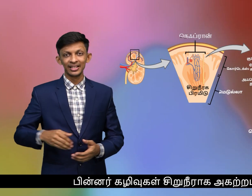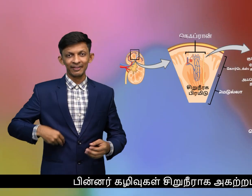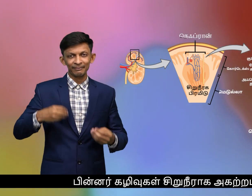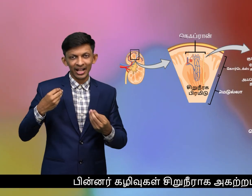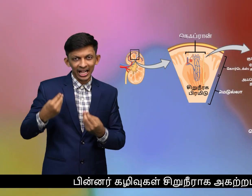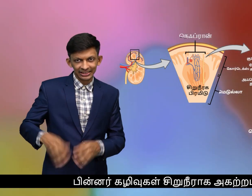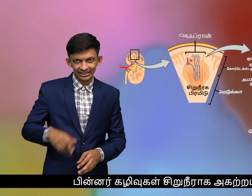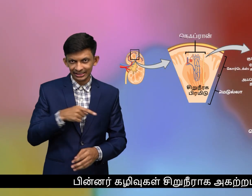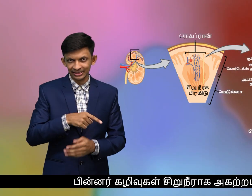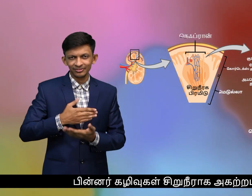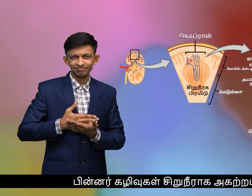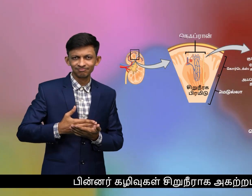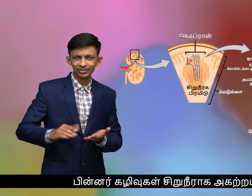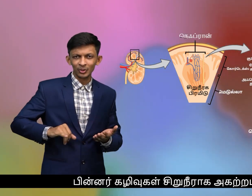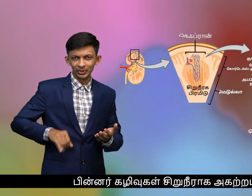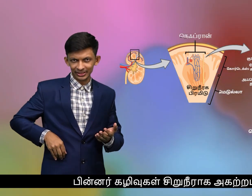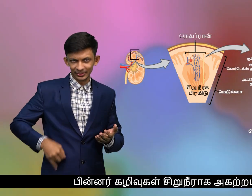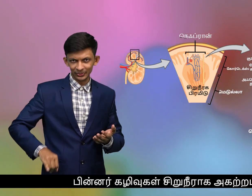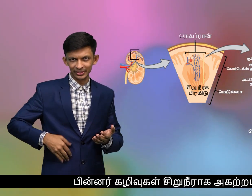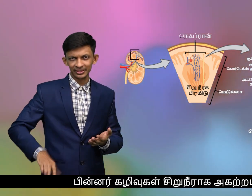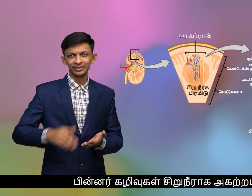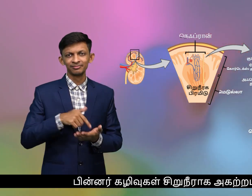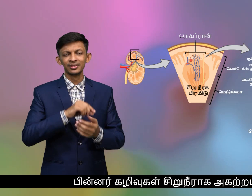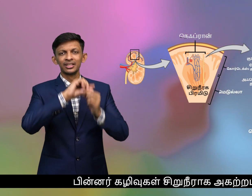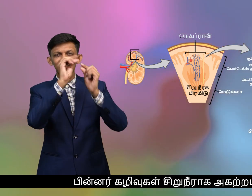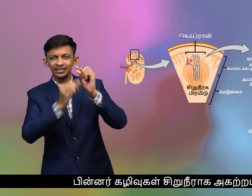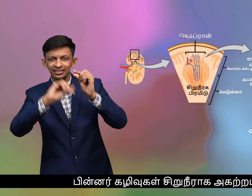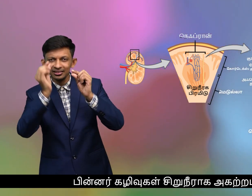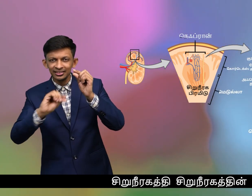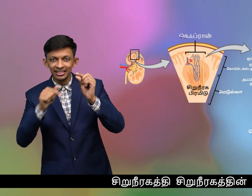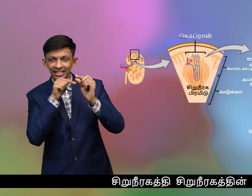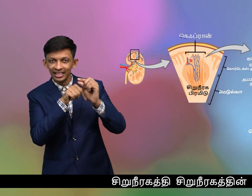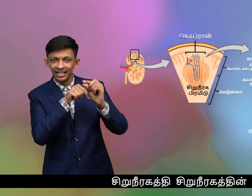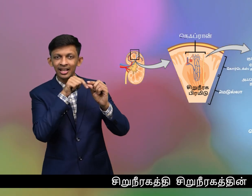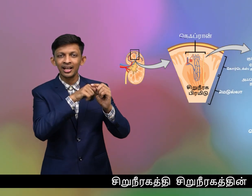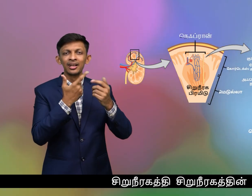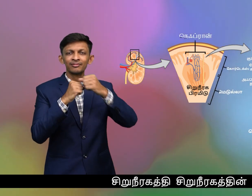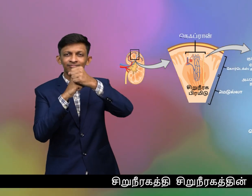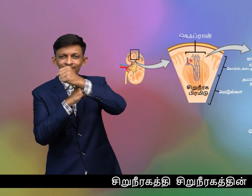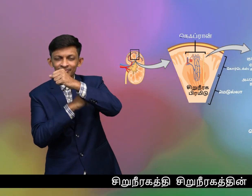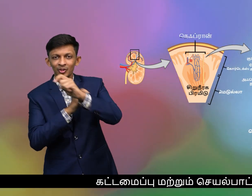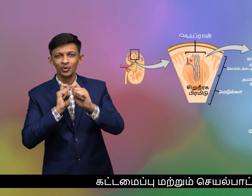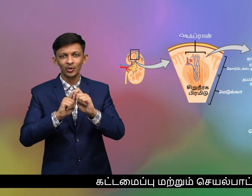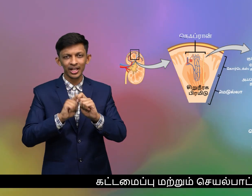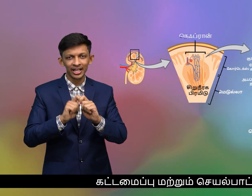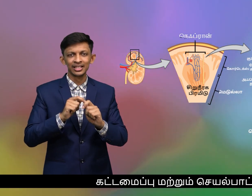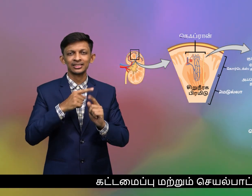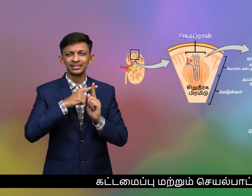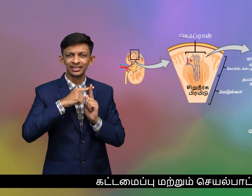பின்னர் கழிவுகள் சிறுநீராக அகற்றப்படும். சிறுநீரகத்தி சிறுநீரகத்தியின் கட்டமைப்பு மற்றும்